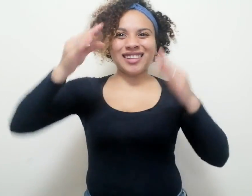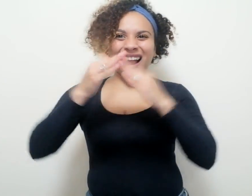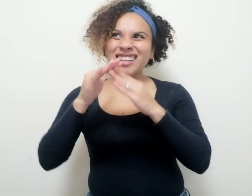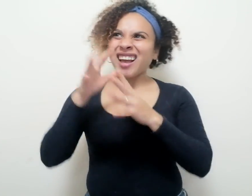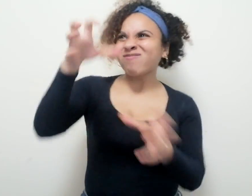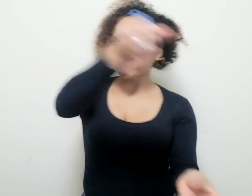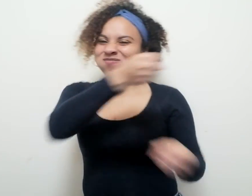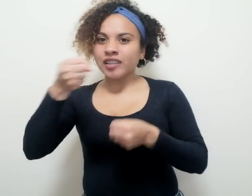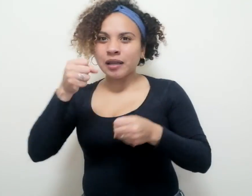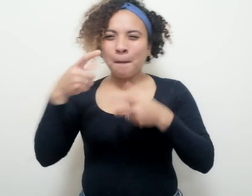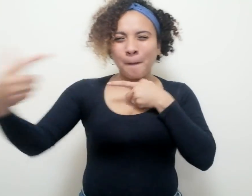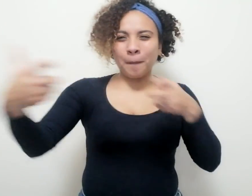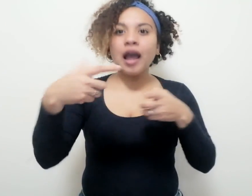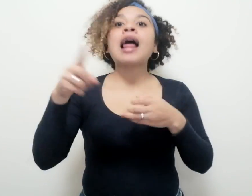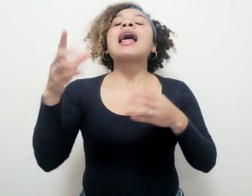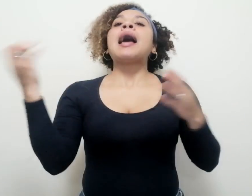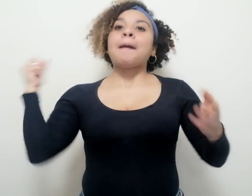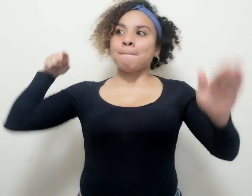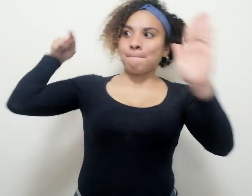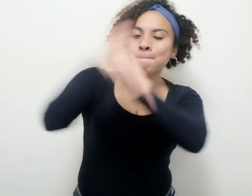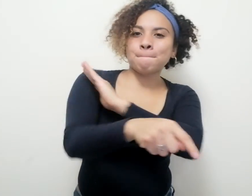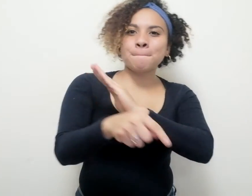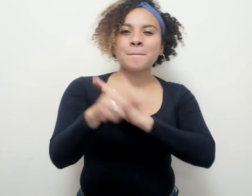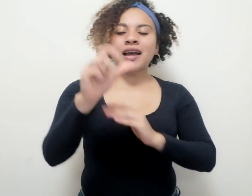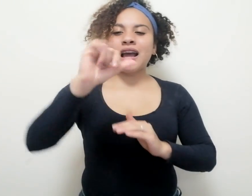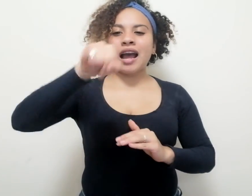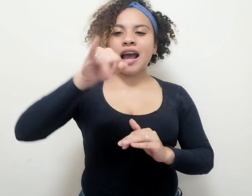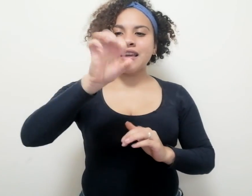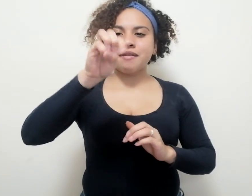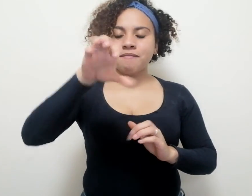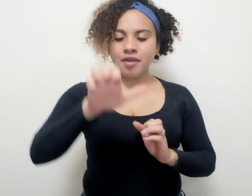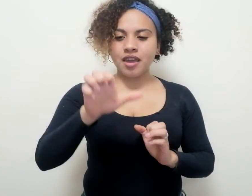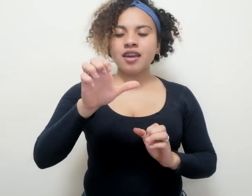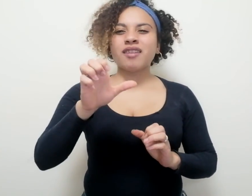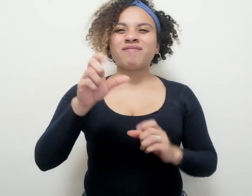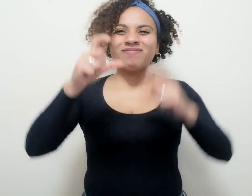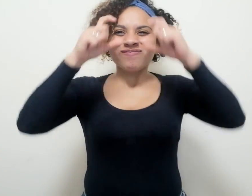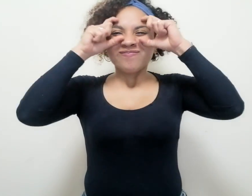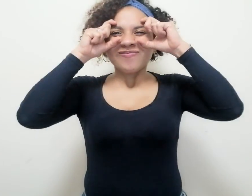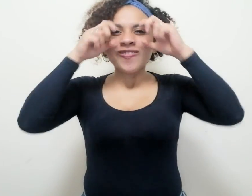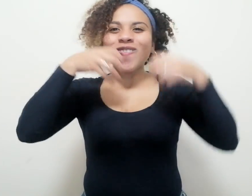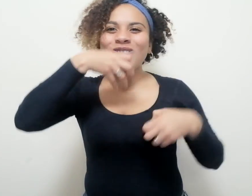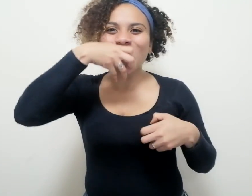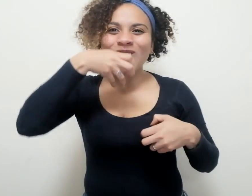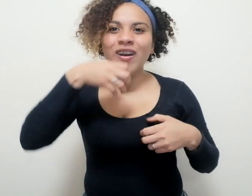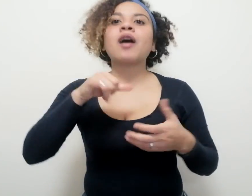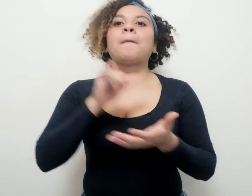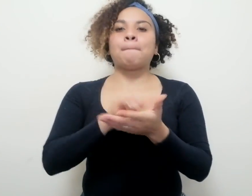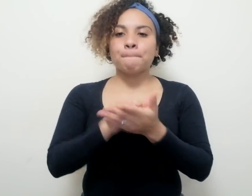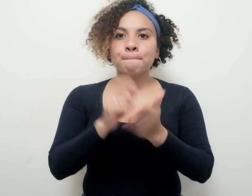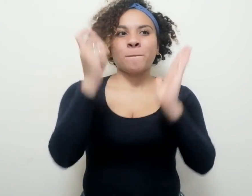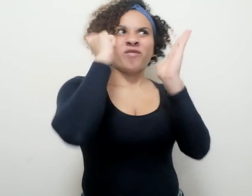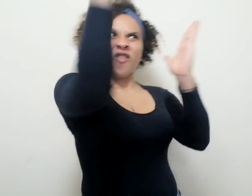el asesinato de Jaime Garzón, el del grafitero Diego Felipe